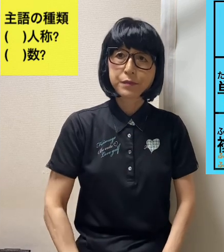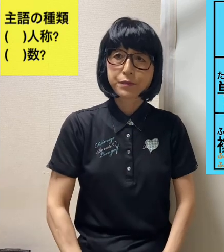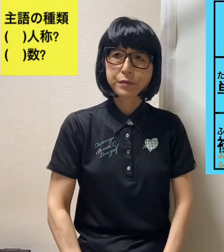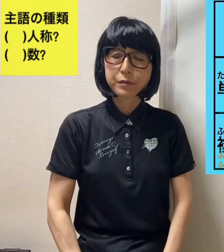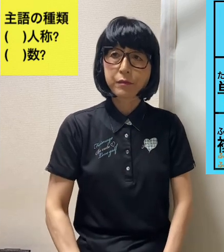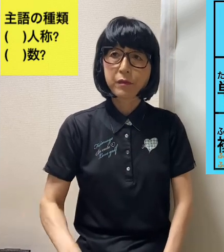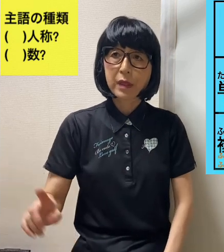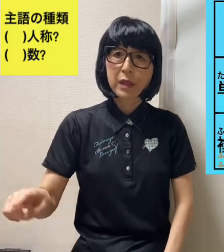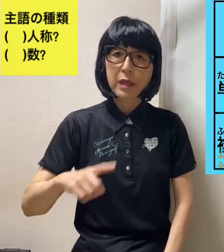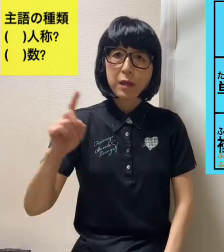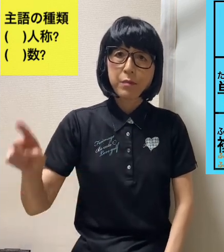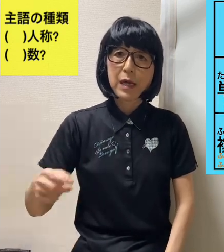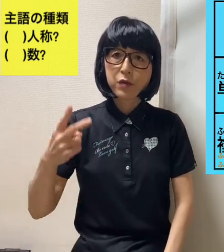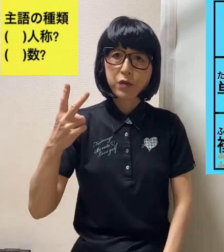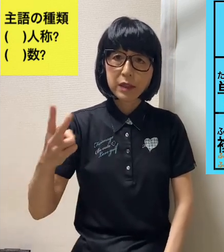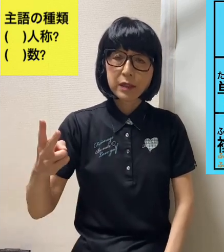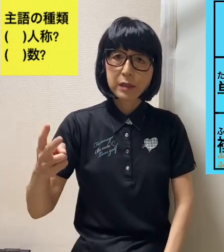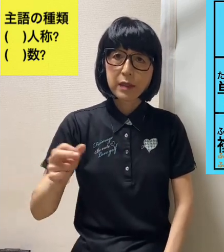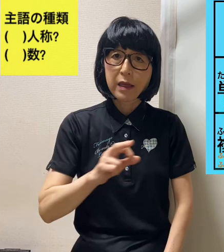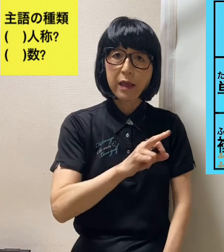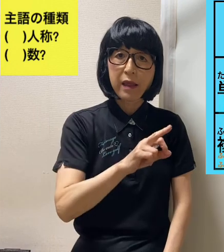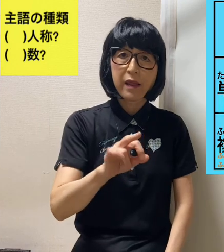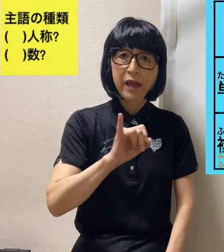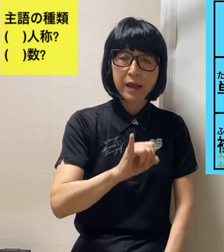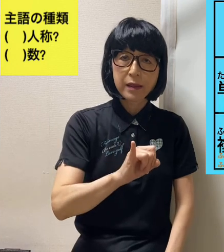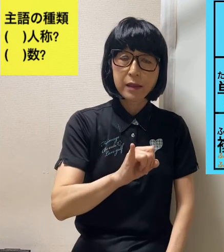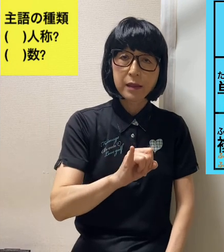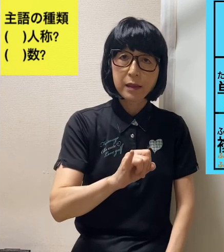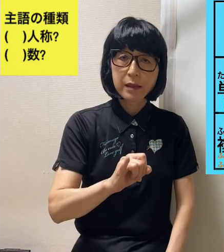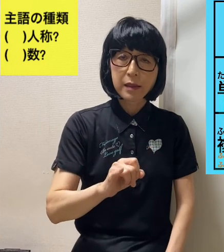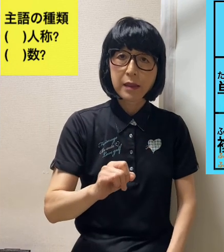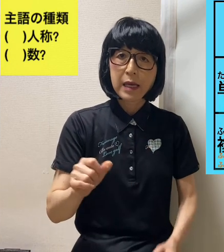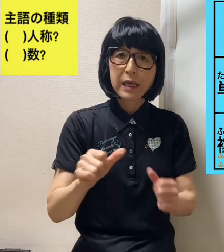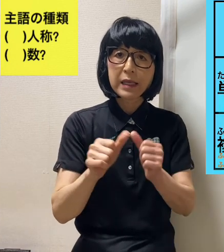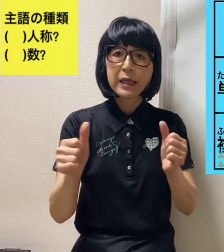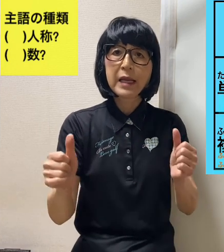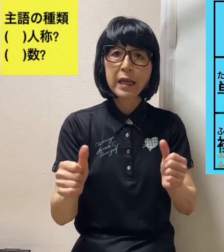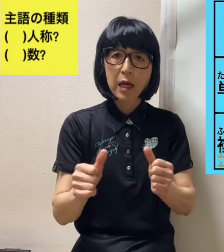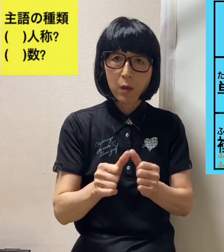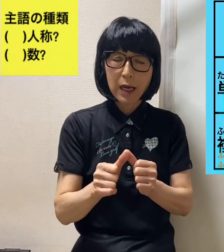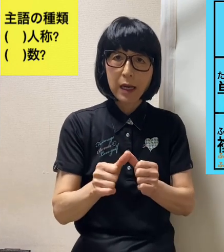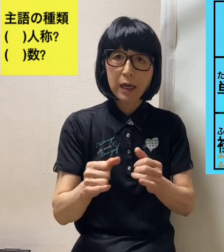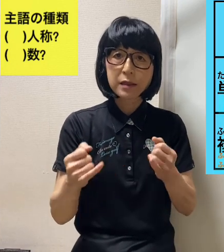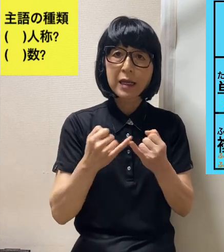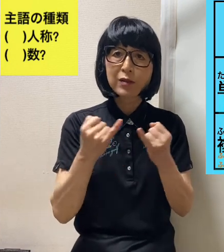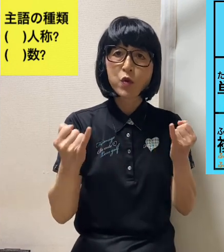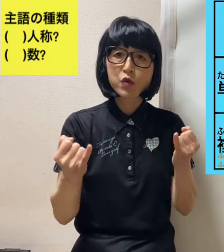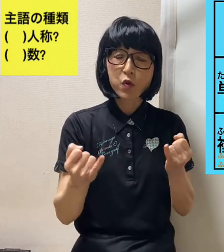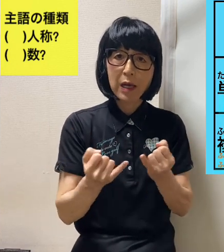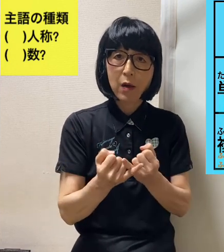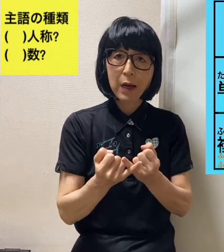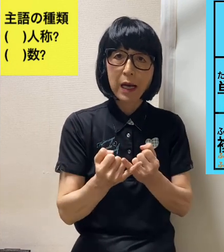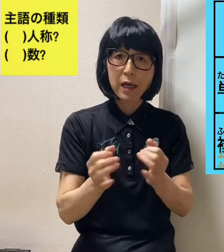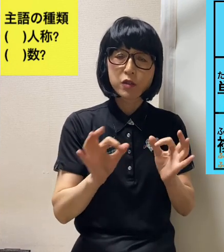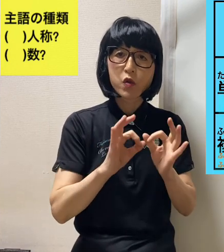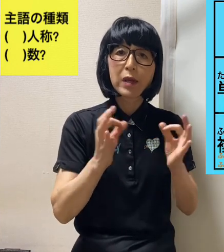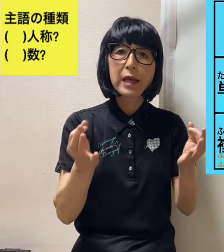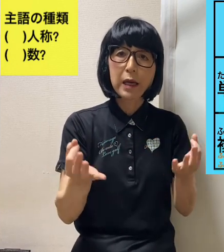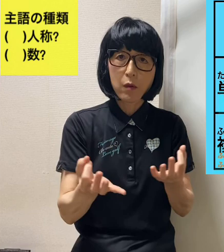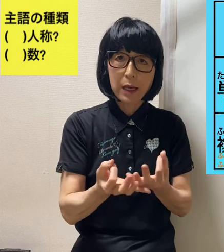。丸2、 they。 彼らは、彼女らは、それら